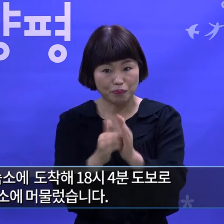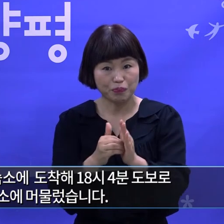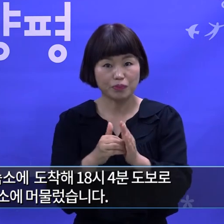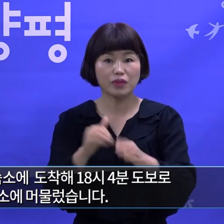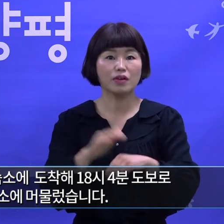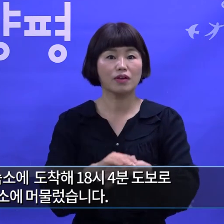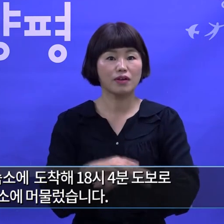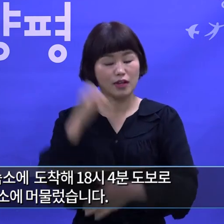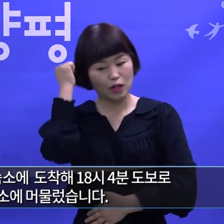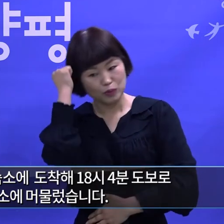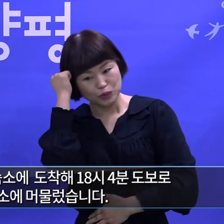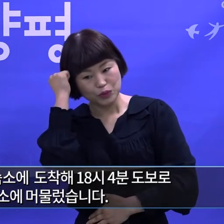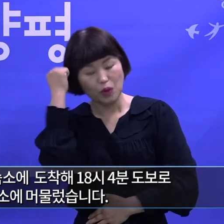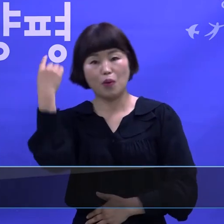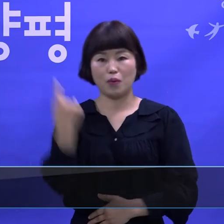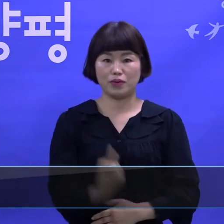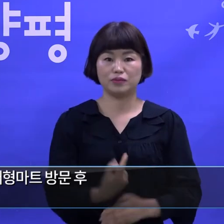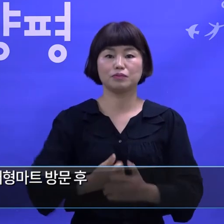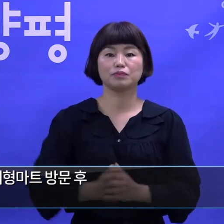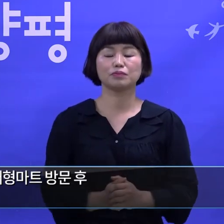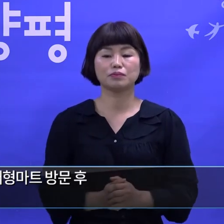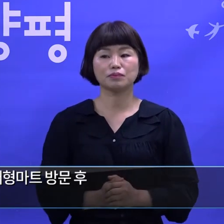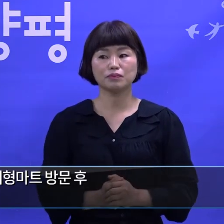숙소에 머물렀습니다.